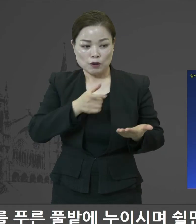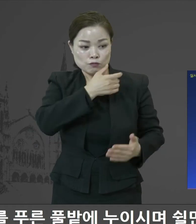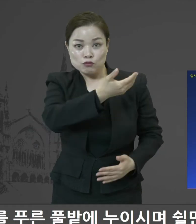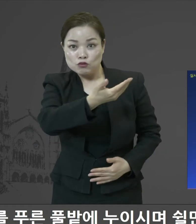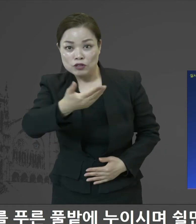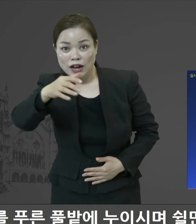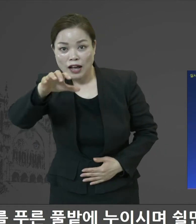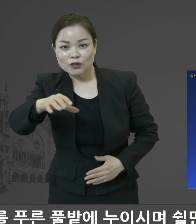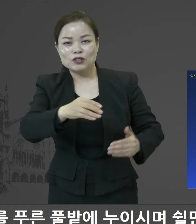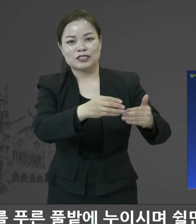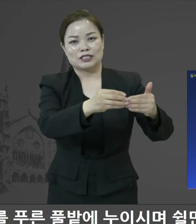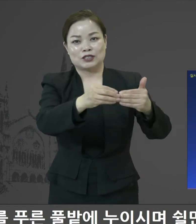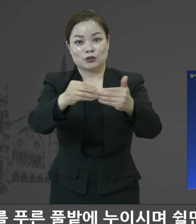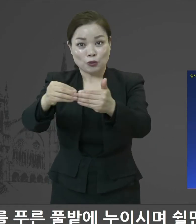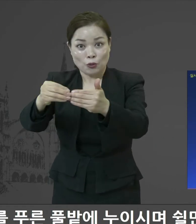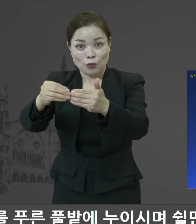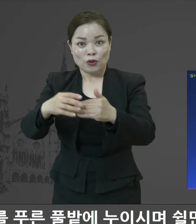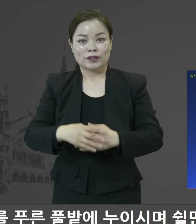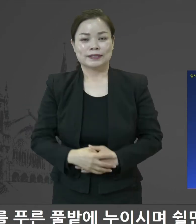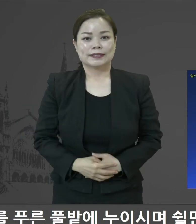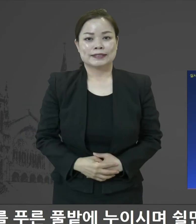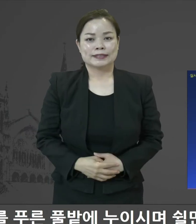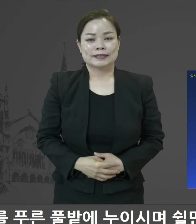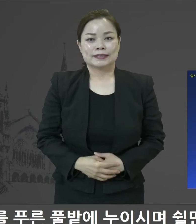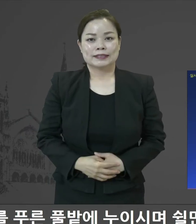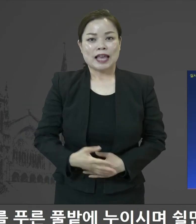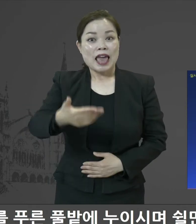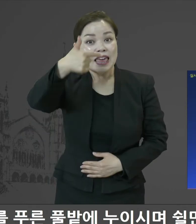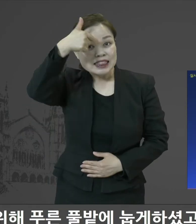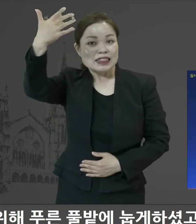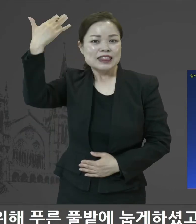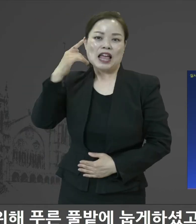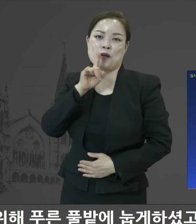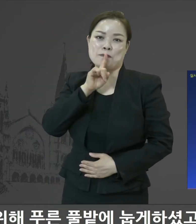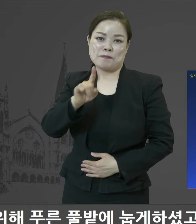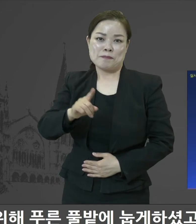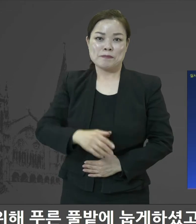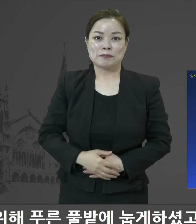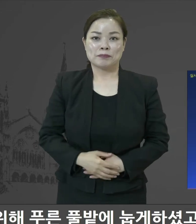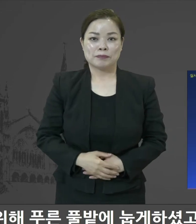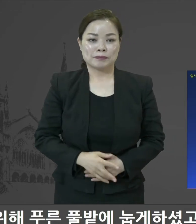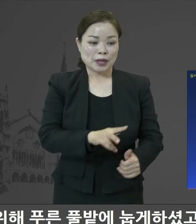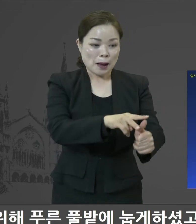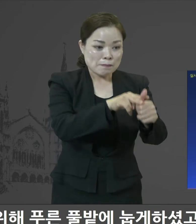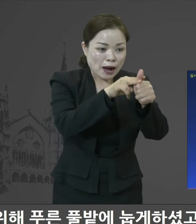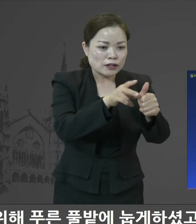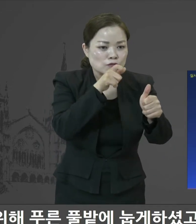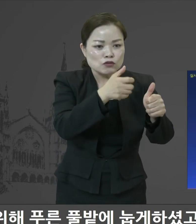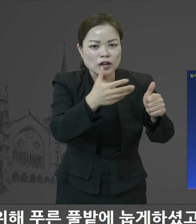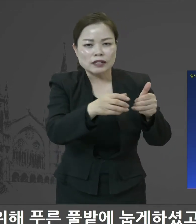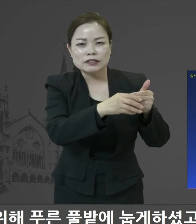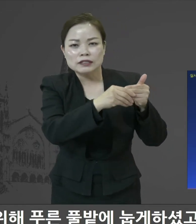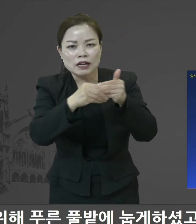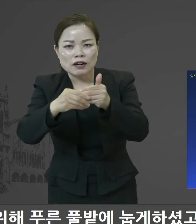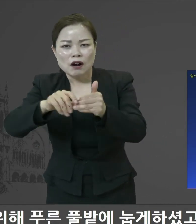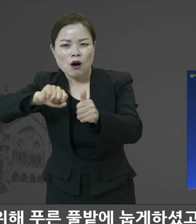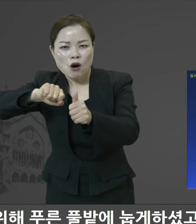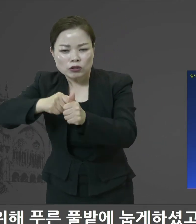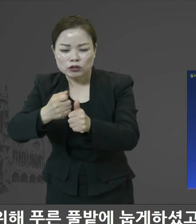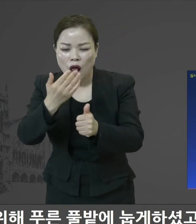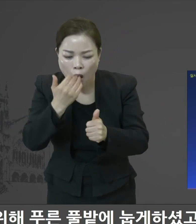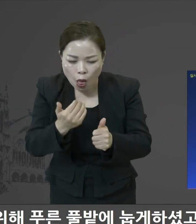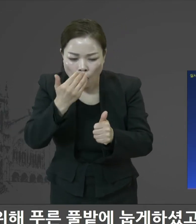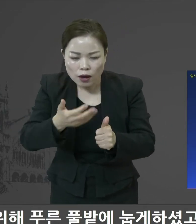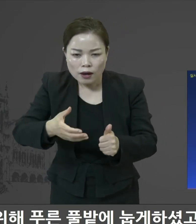물가로 인도하셨습니다. 이런 속담이 있습니다. 말을 물가로 끌고 갈 수는 있어도 억지로 물을 마시게